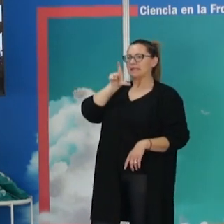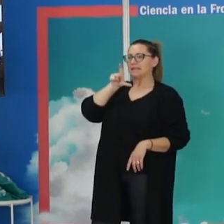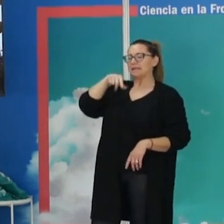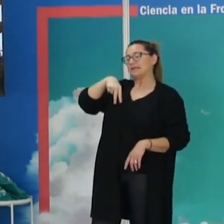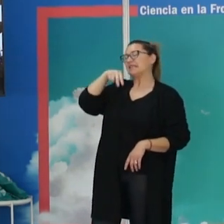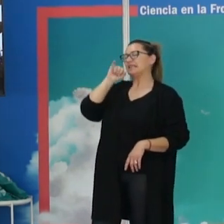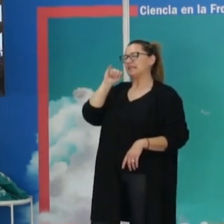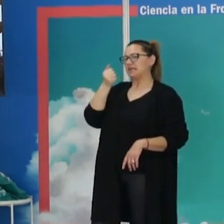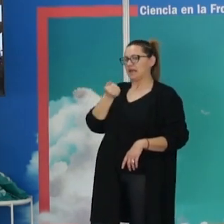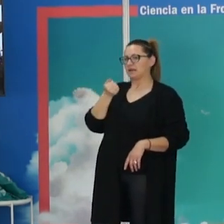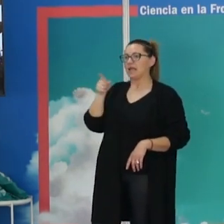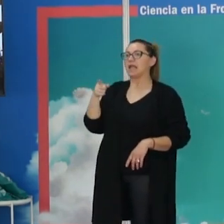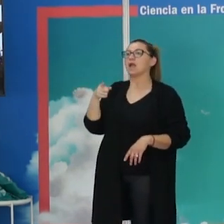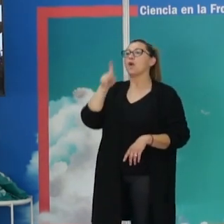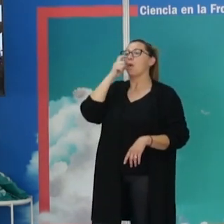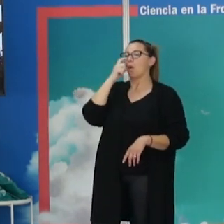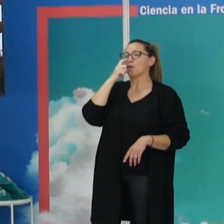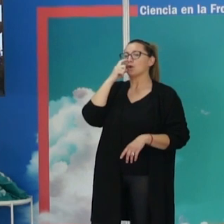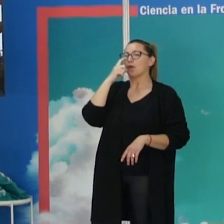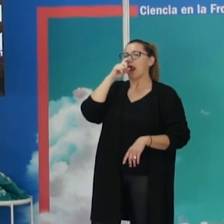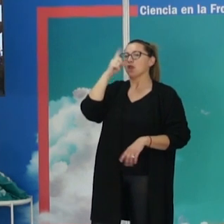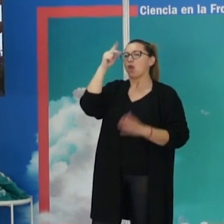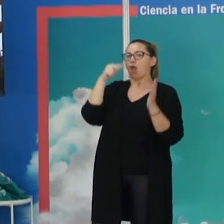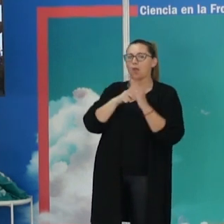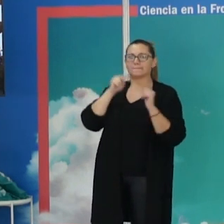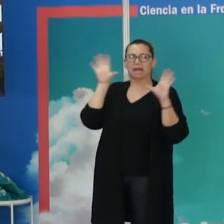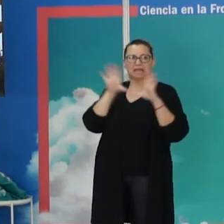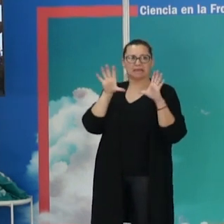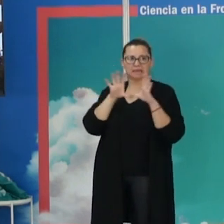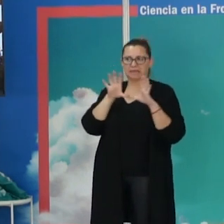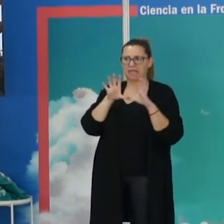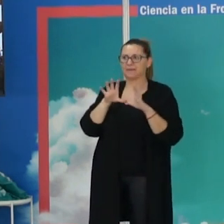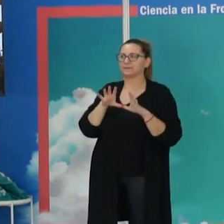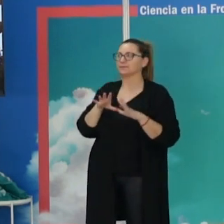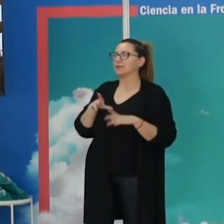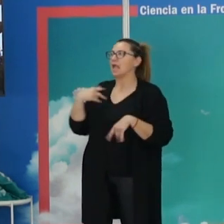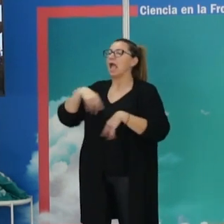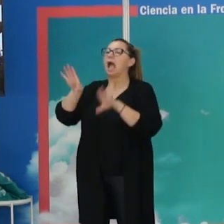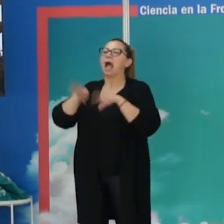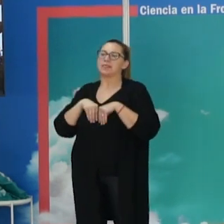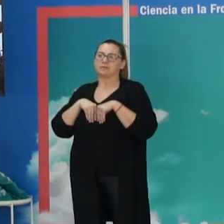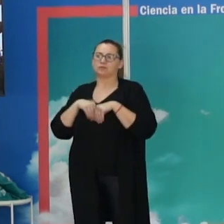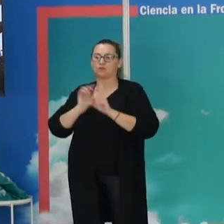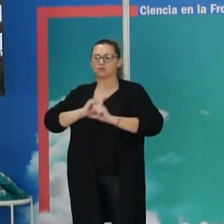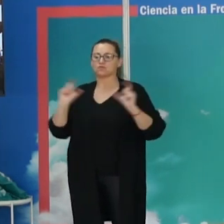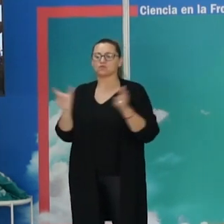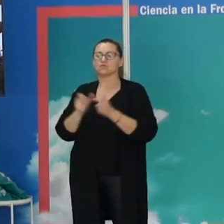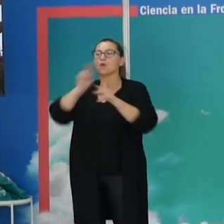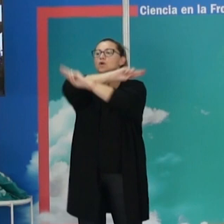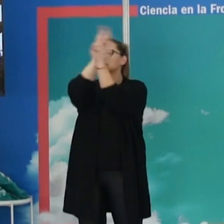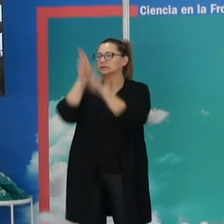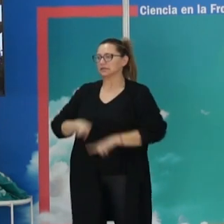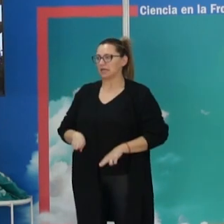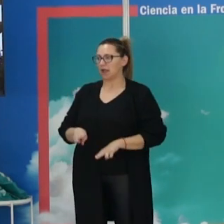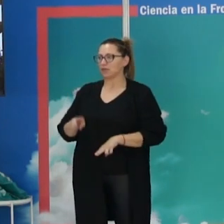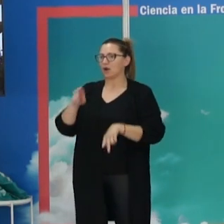esta atleta, en junio de 2010, la Asociación Internacional de Federaciones de Atletismo aceptó las conclusiones de un grupo internacional de expertos médicos según